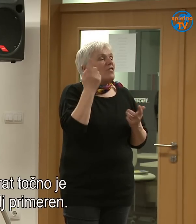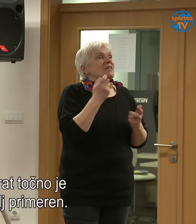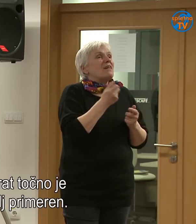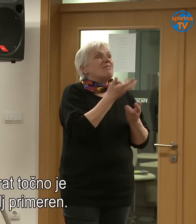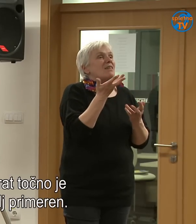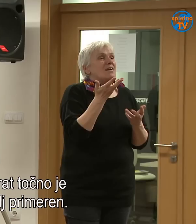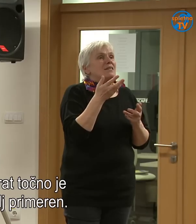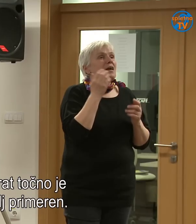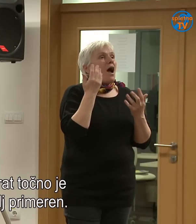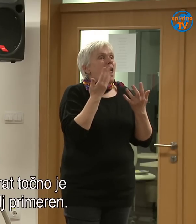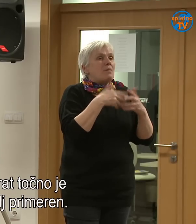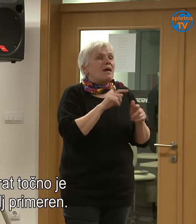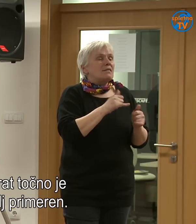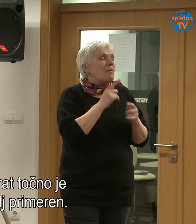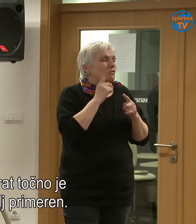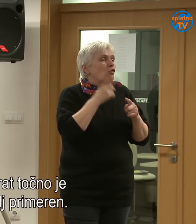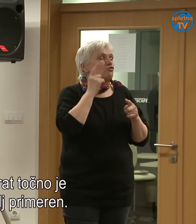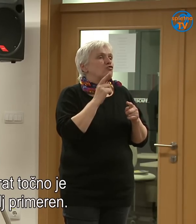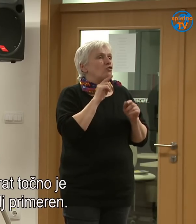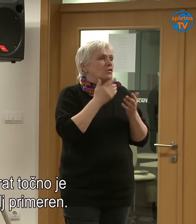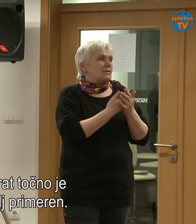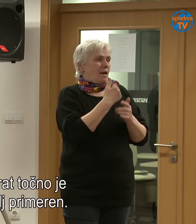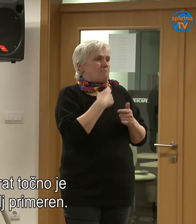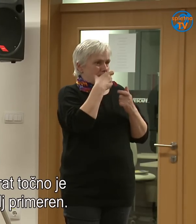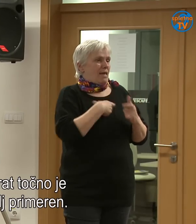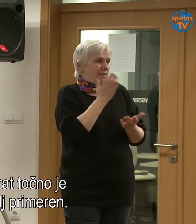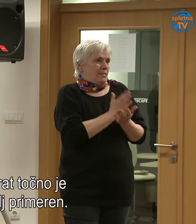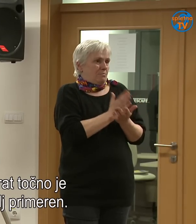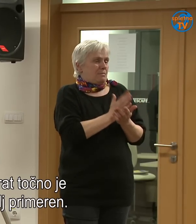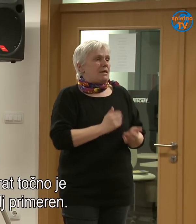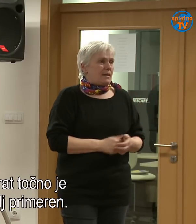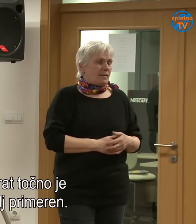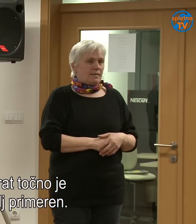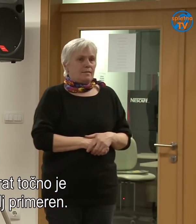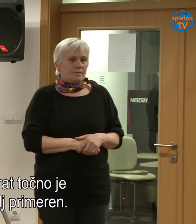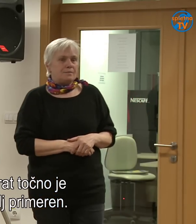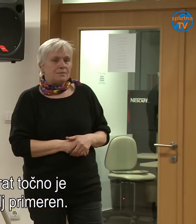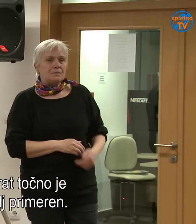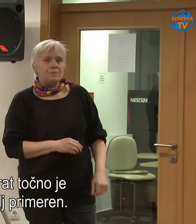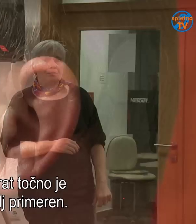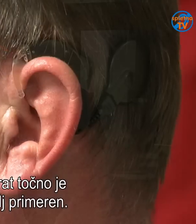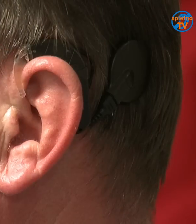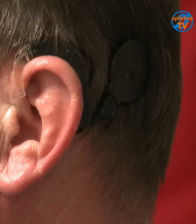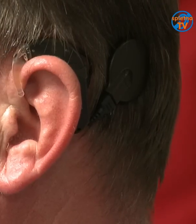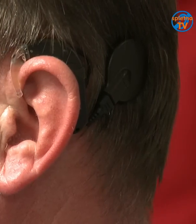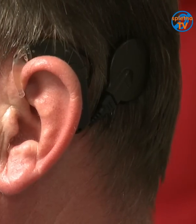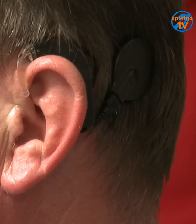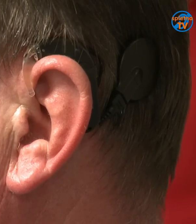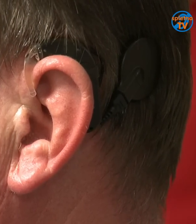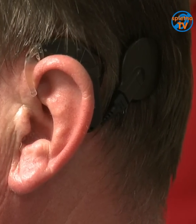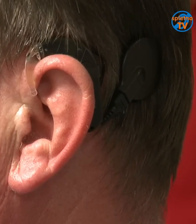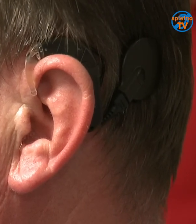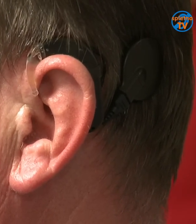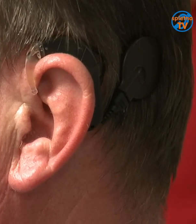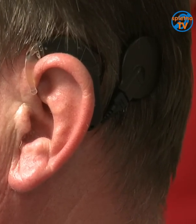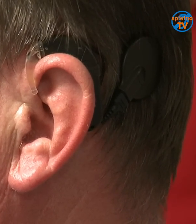vedeti, kater aparat je pa točno v bistvu tist, ki pa bo za tebe najbolj primeren. Delice,